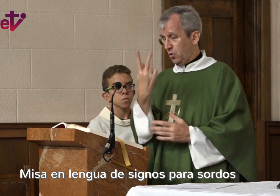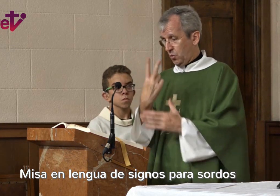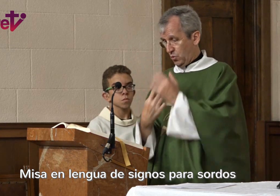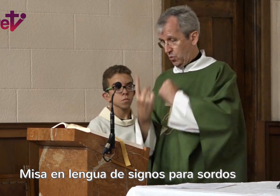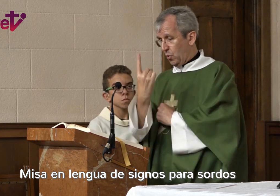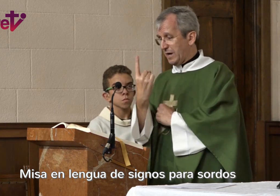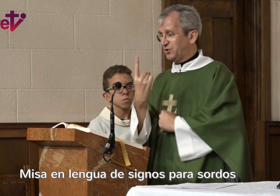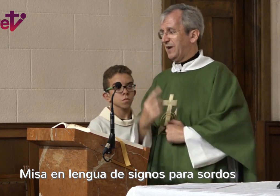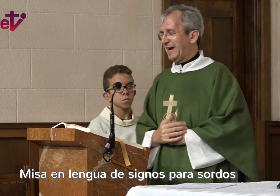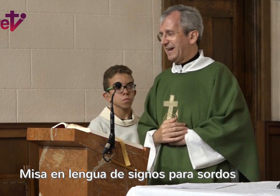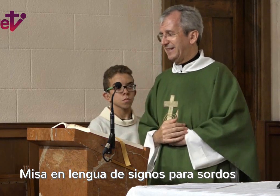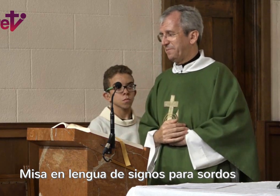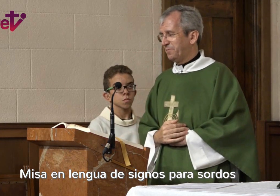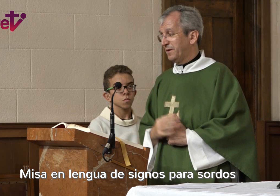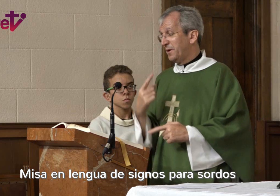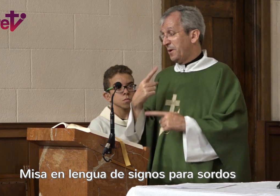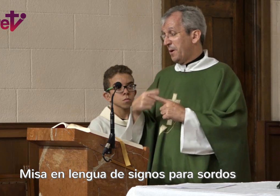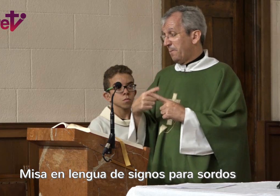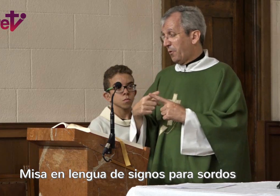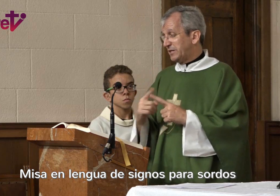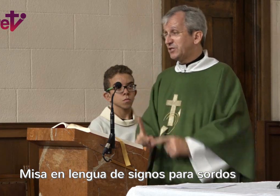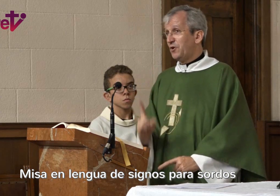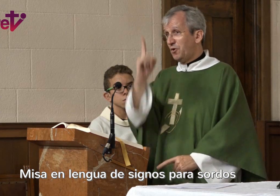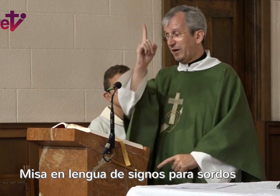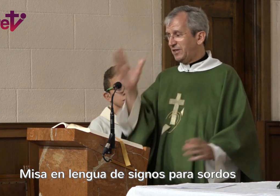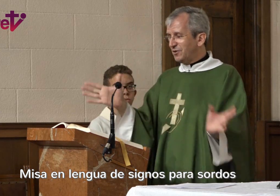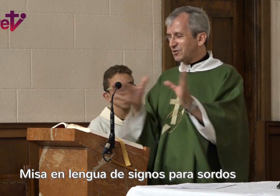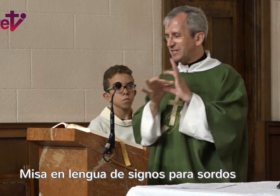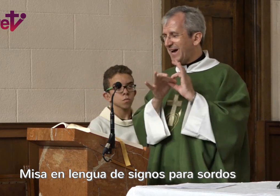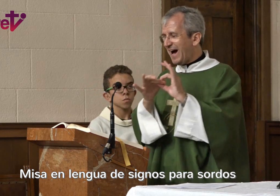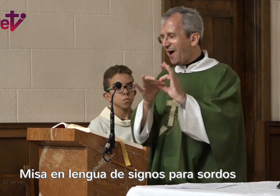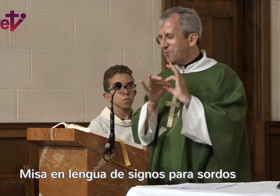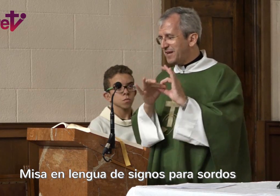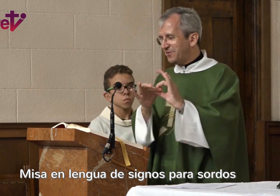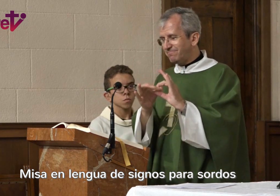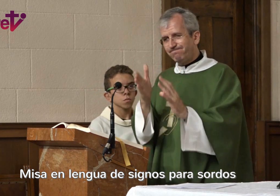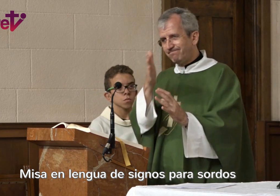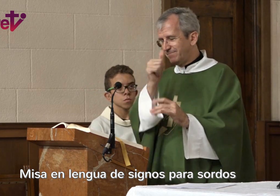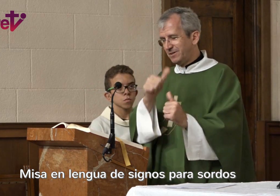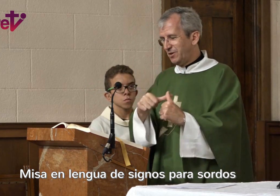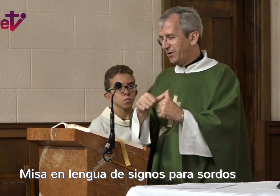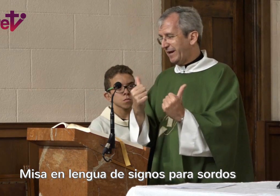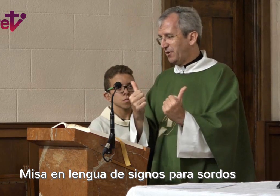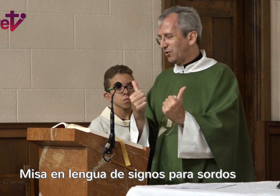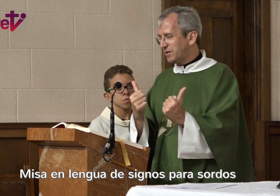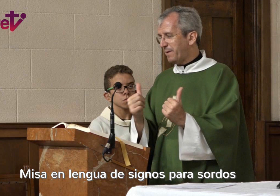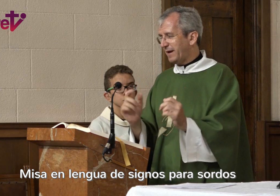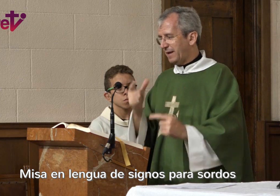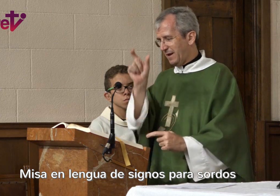unha sola carne Pois lo que Dios ha unido que non o separe